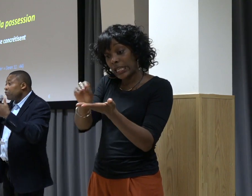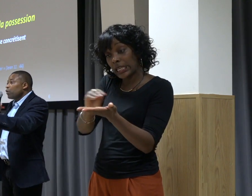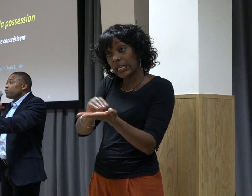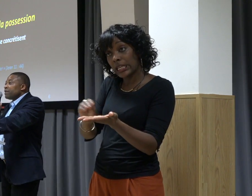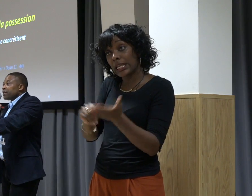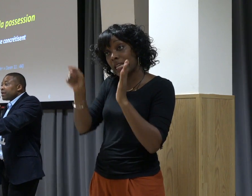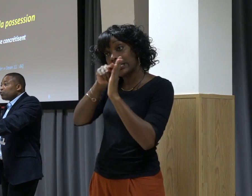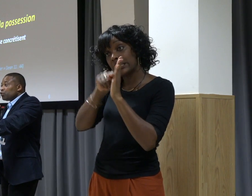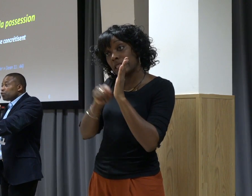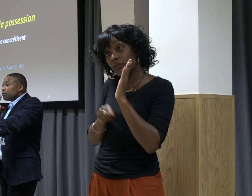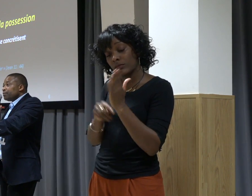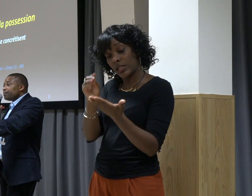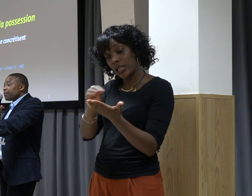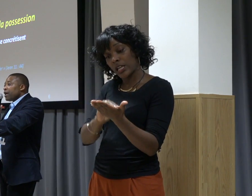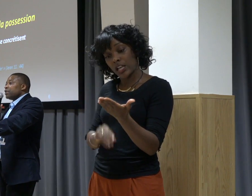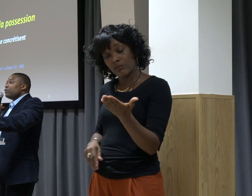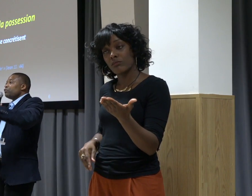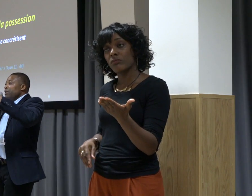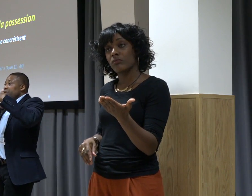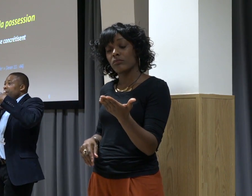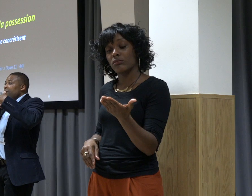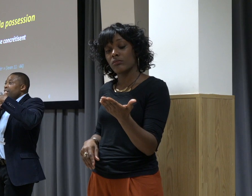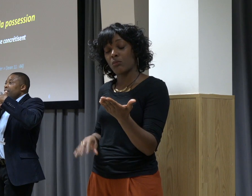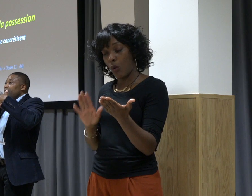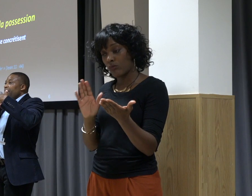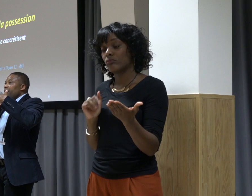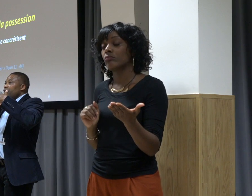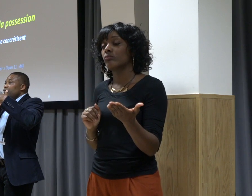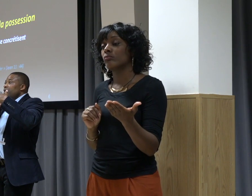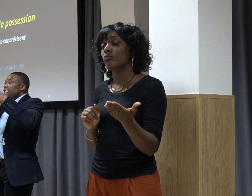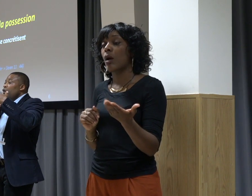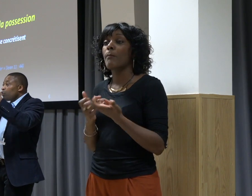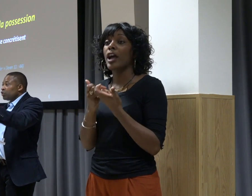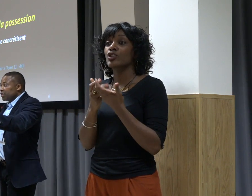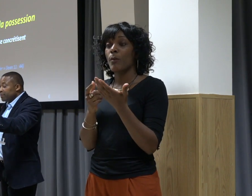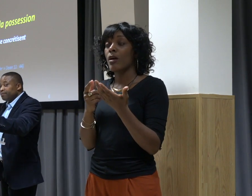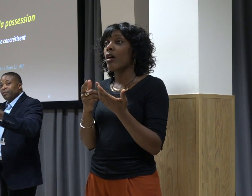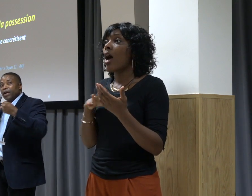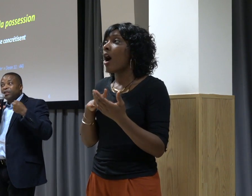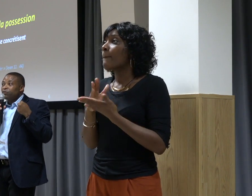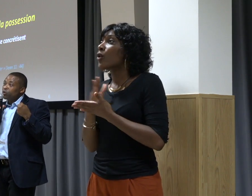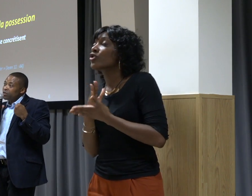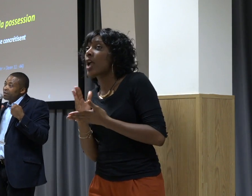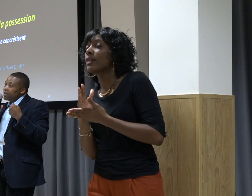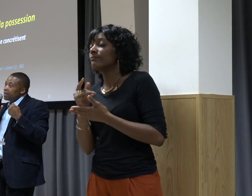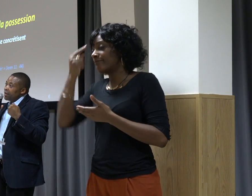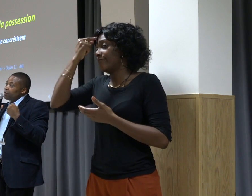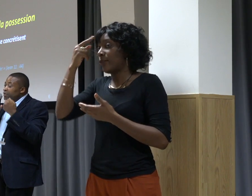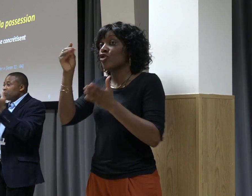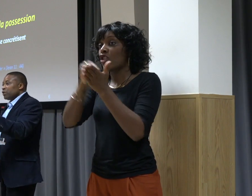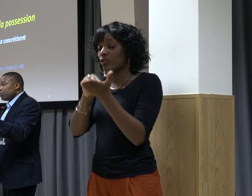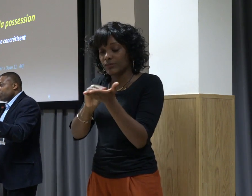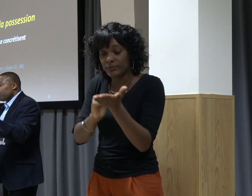À chaque fois que vous avez quelque chose, à chaque fois que vous avez, je dirais, un projet, à chaque fois que vous avez